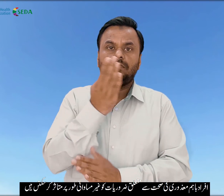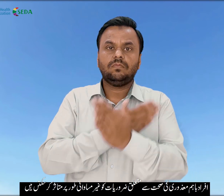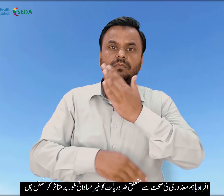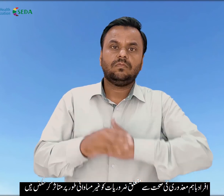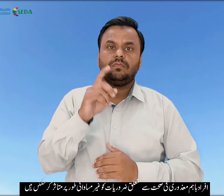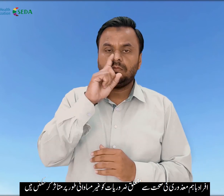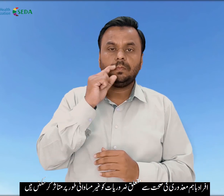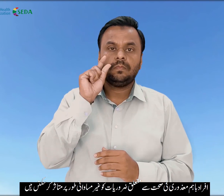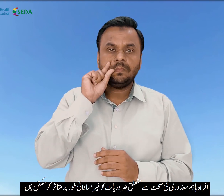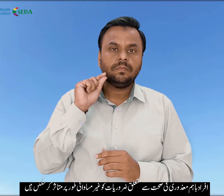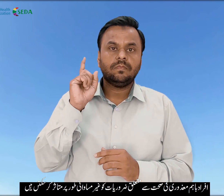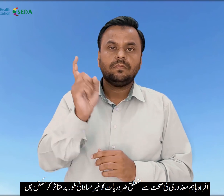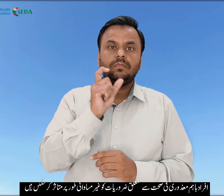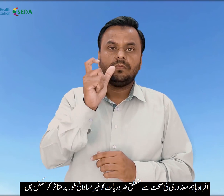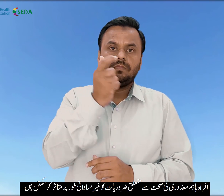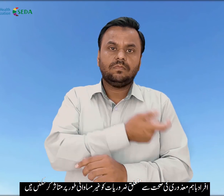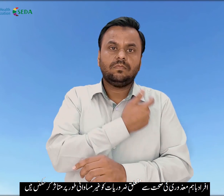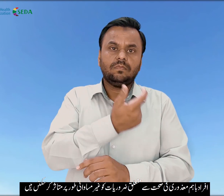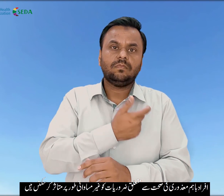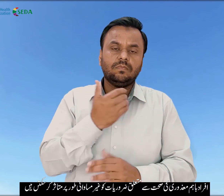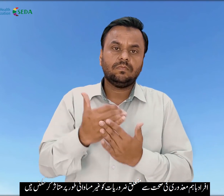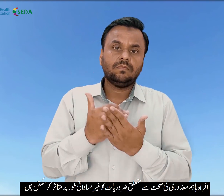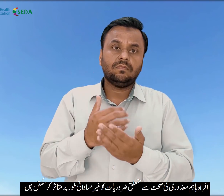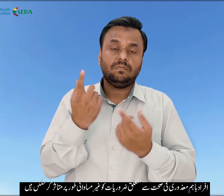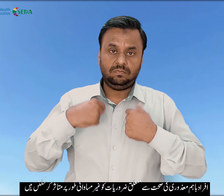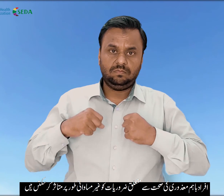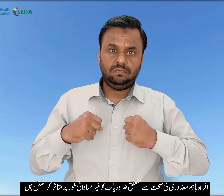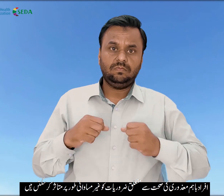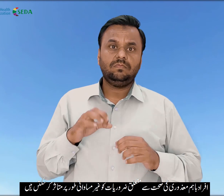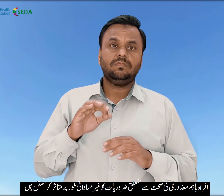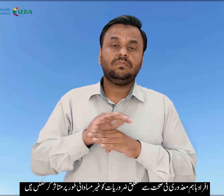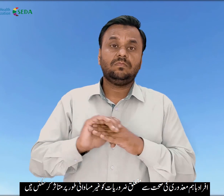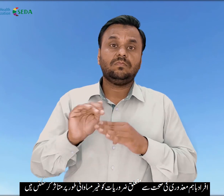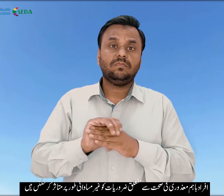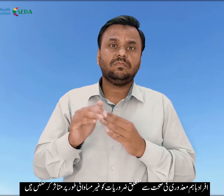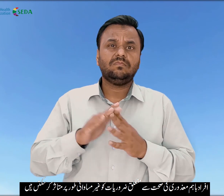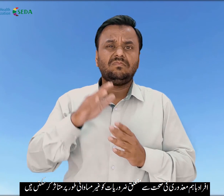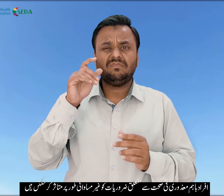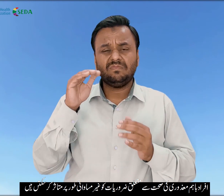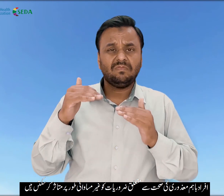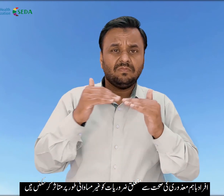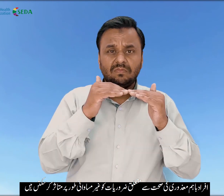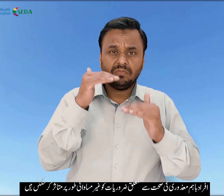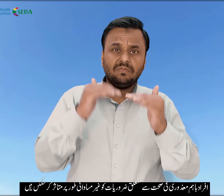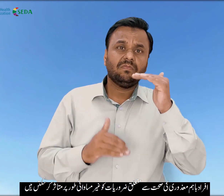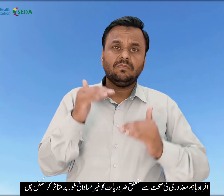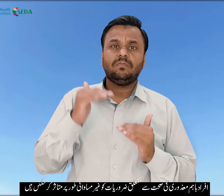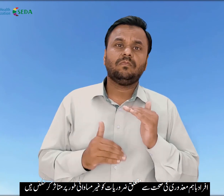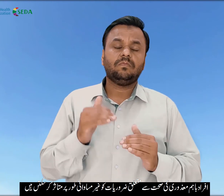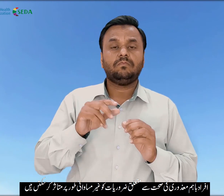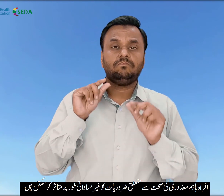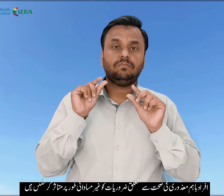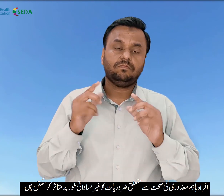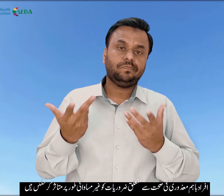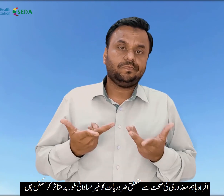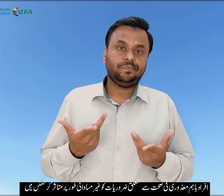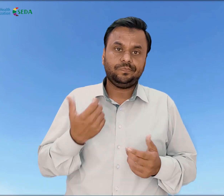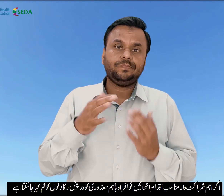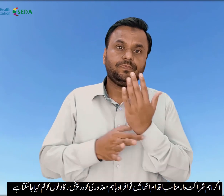کی صحت سے متعلق ضروریات کو غیر مساواتی طور پر متاثر کر سکتی ہیں۔